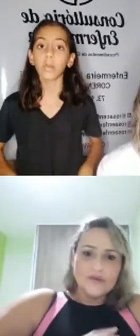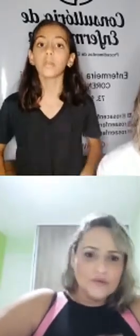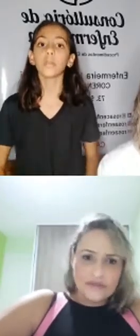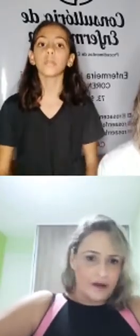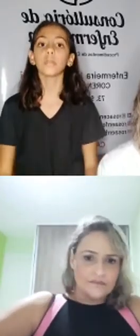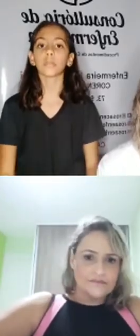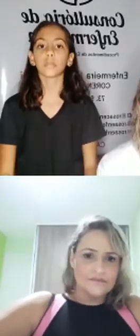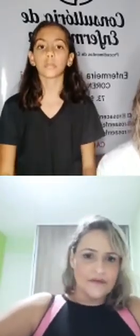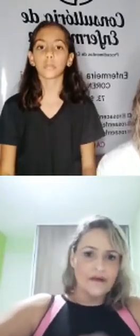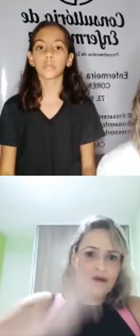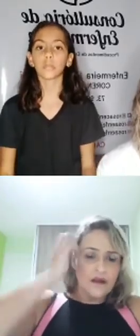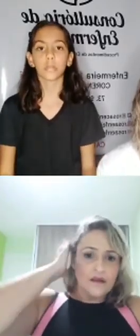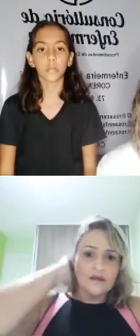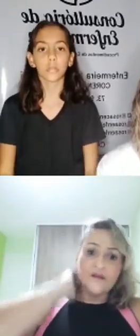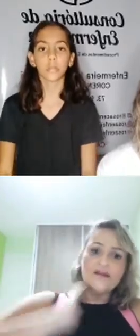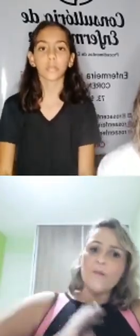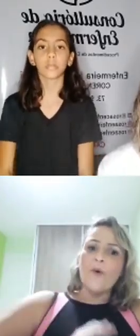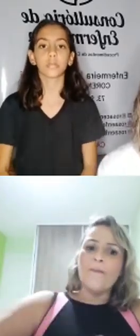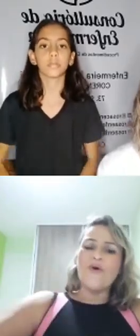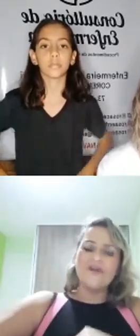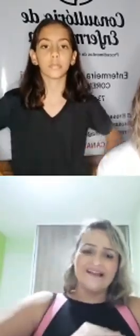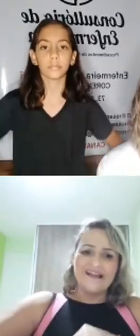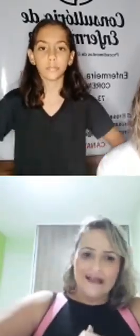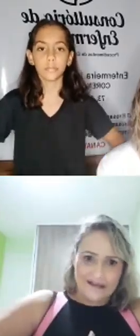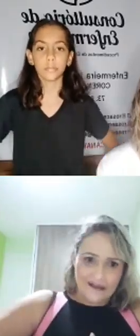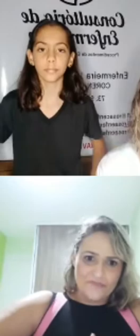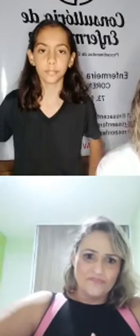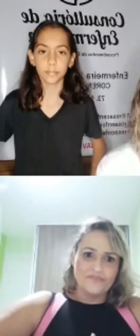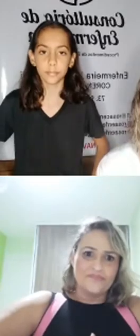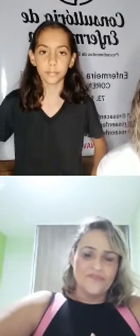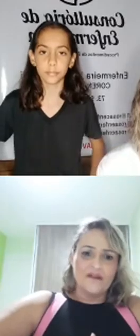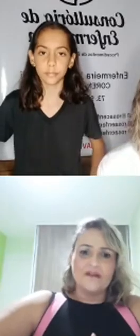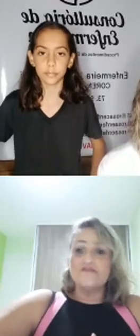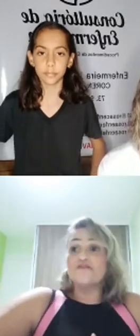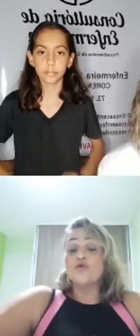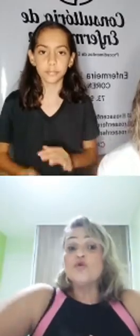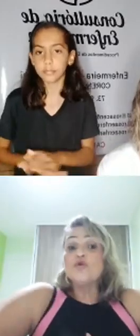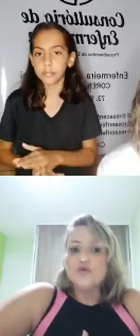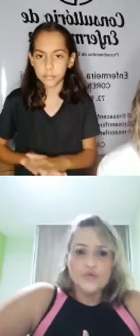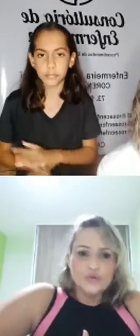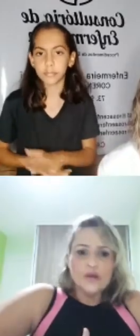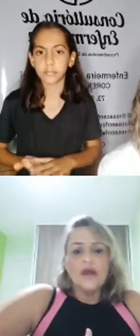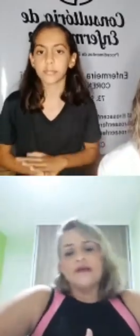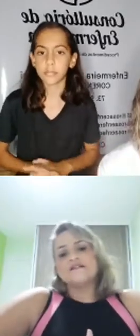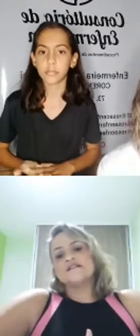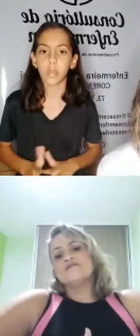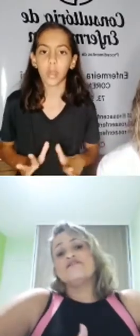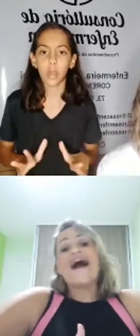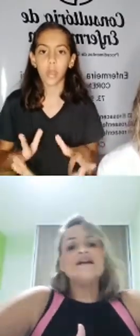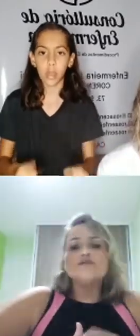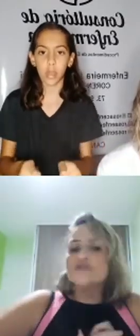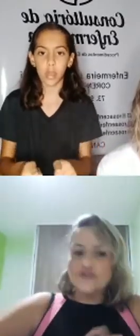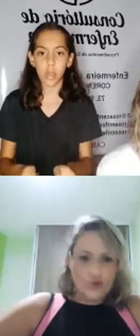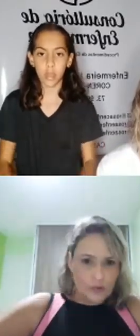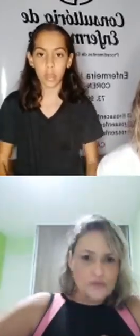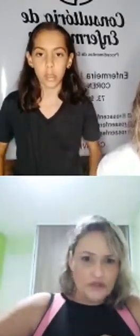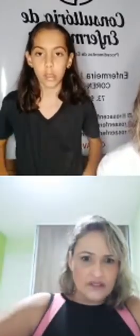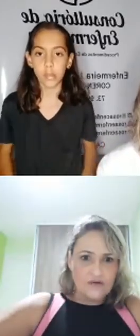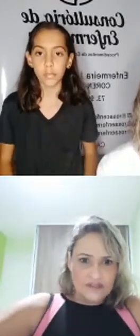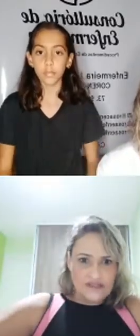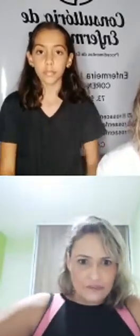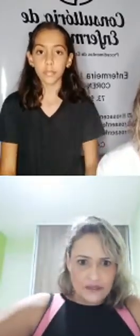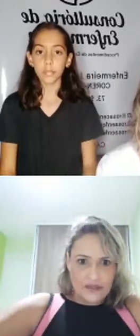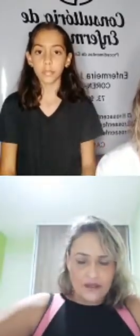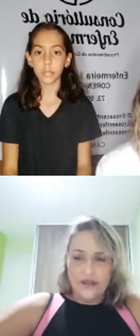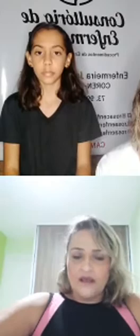super ultra, né? Então ele não popou nada. Tudo. Vários distúrbios podem